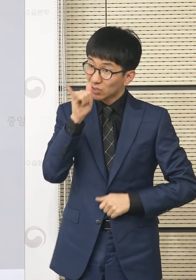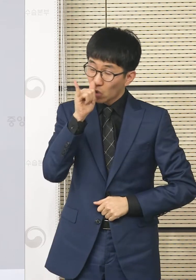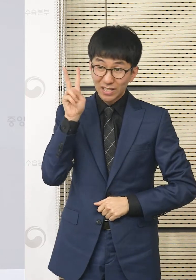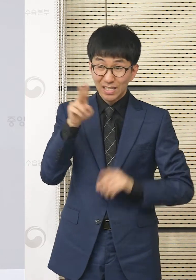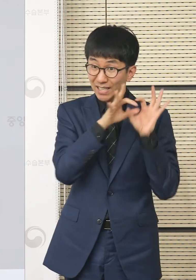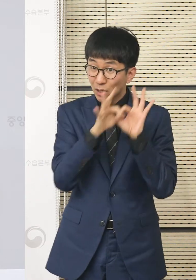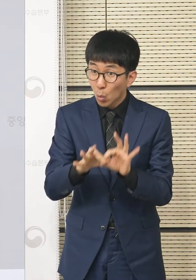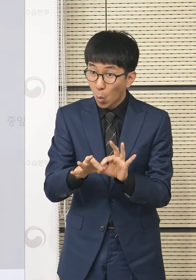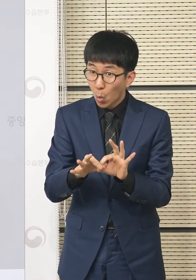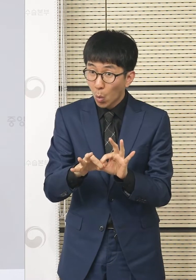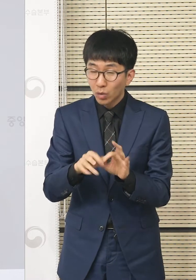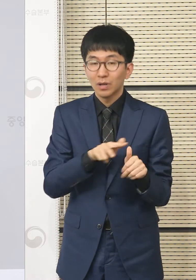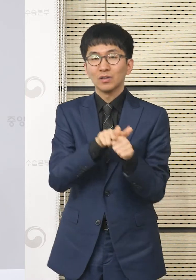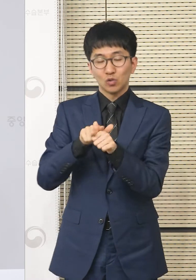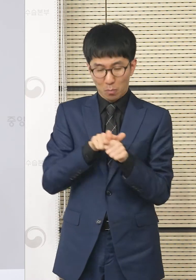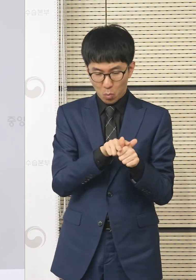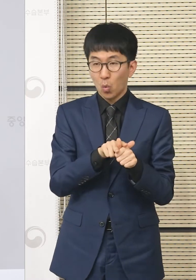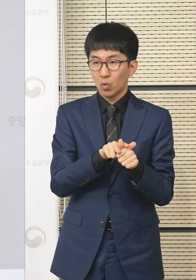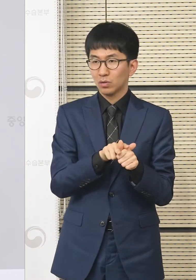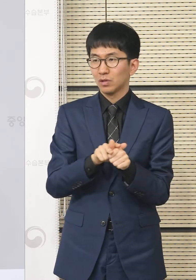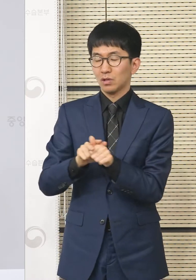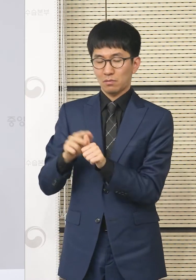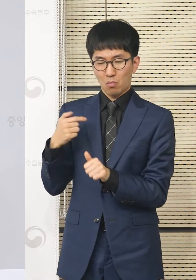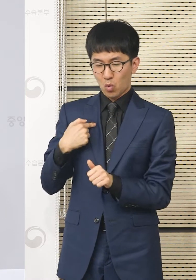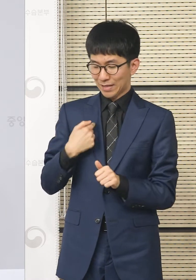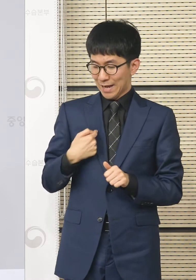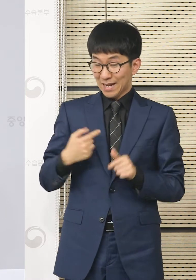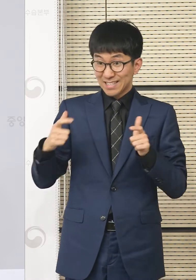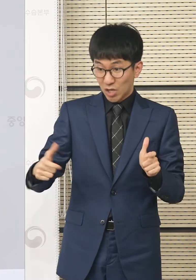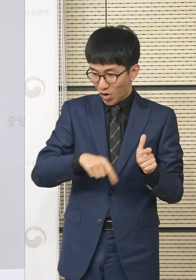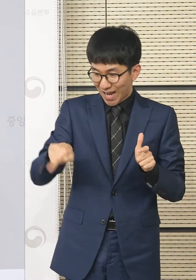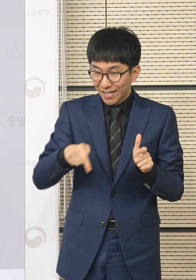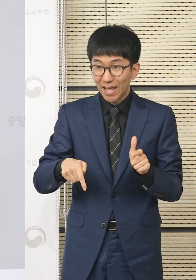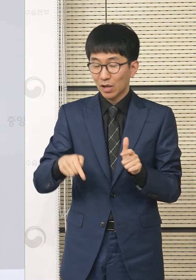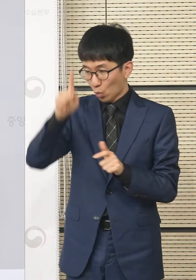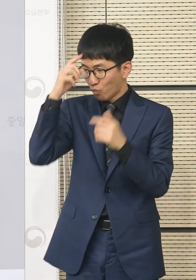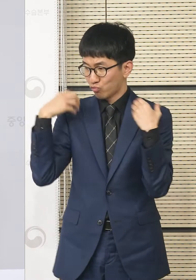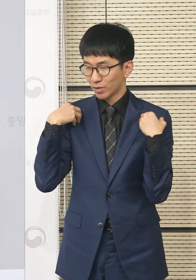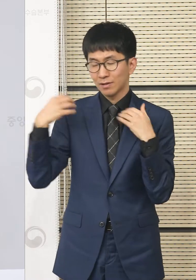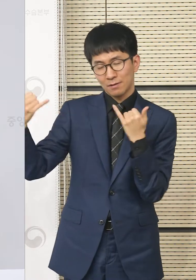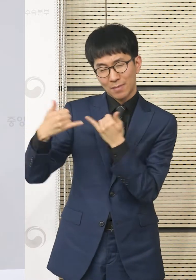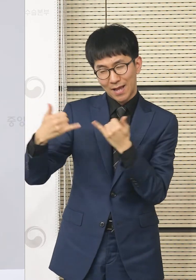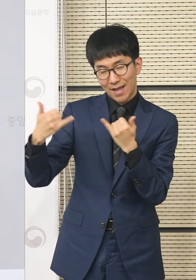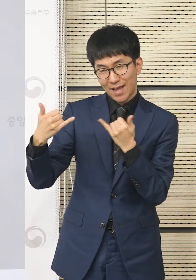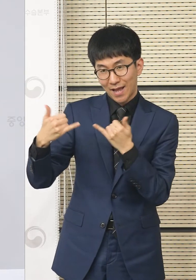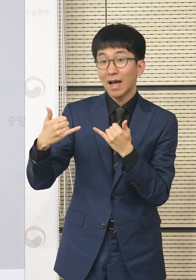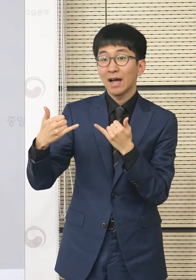대해서는 입국 정보를 관할 지자체에 연계하여 선별진료소